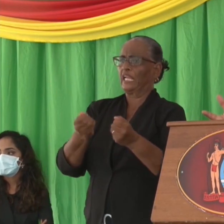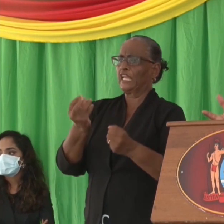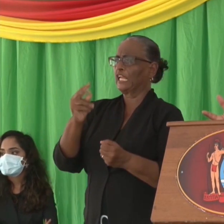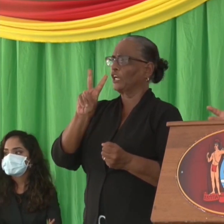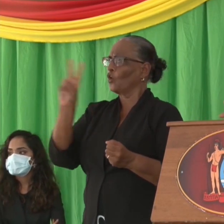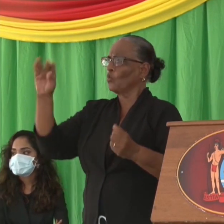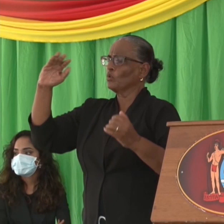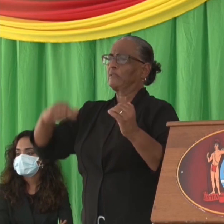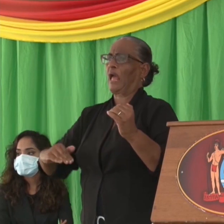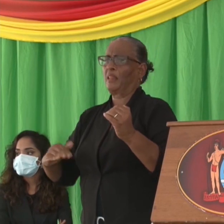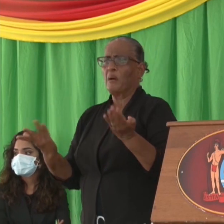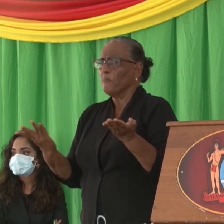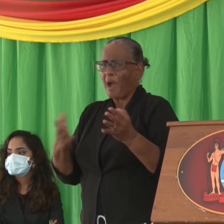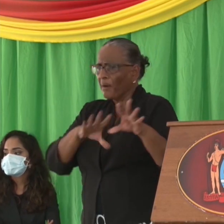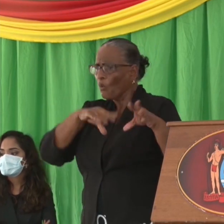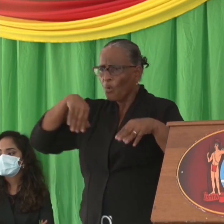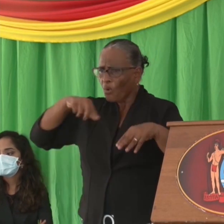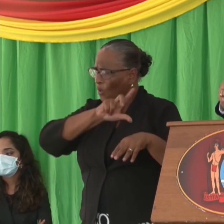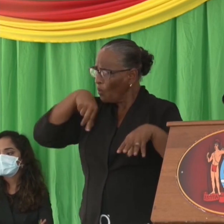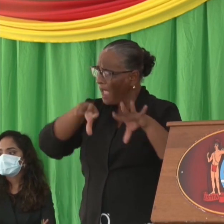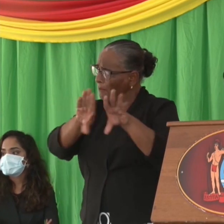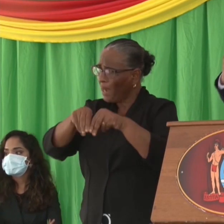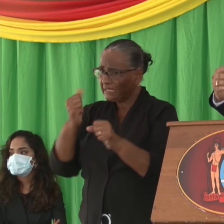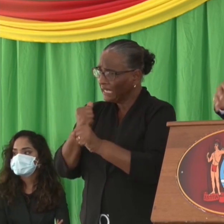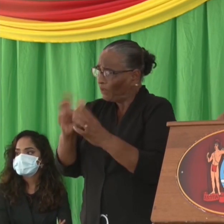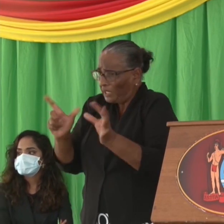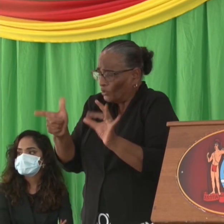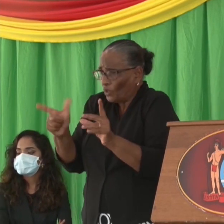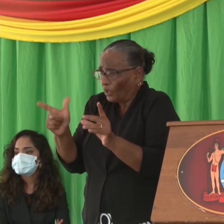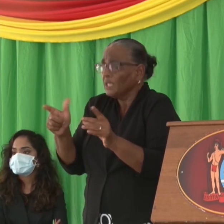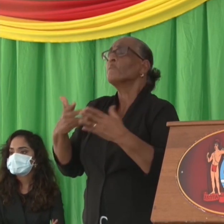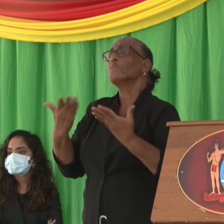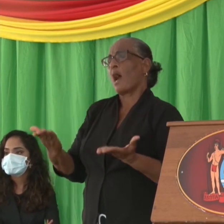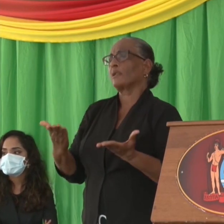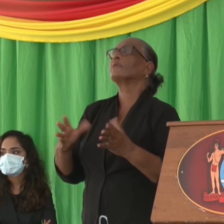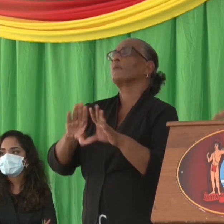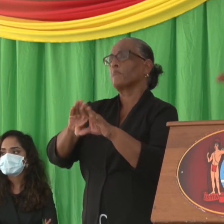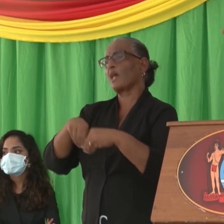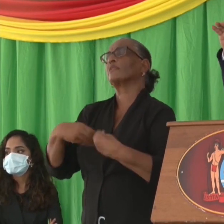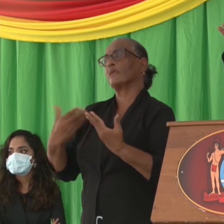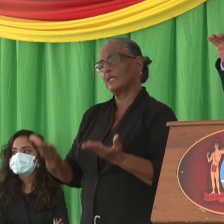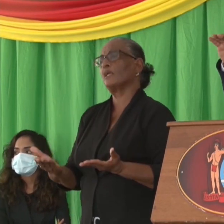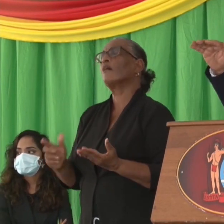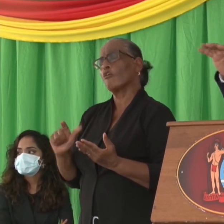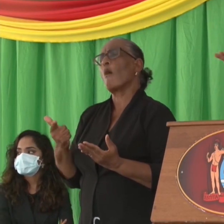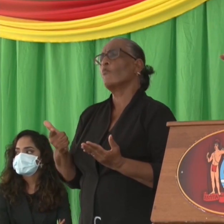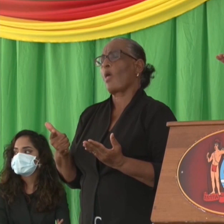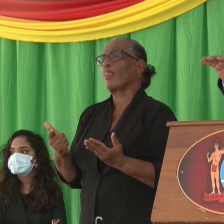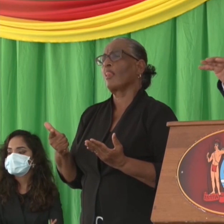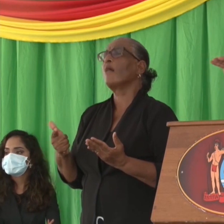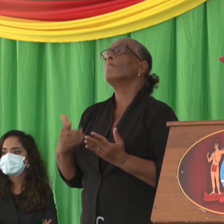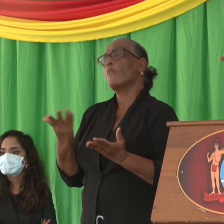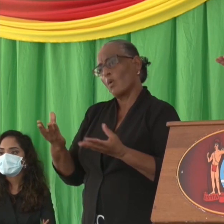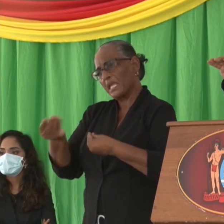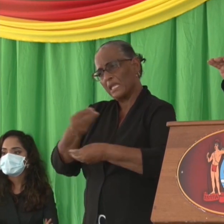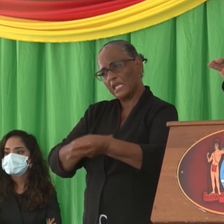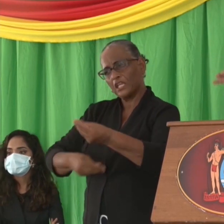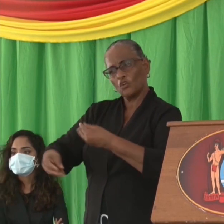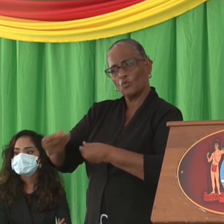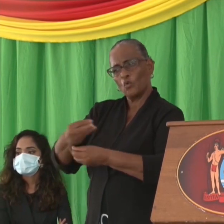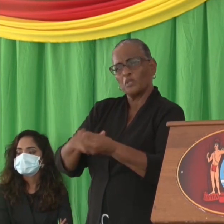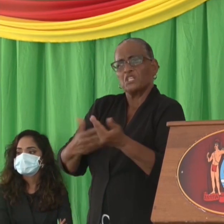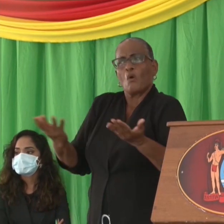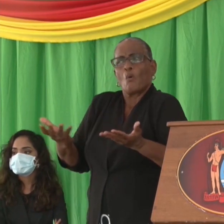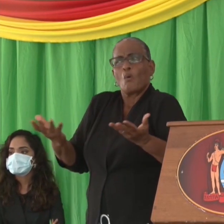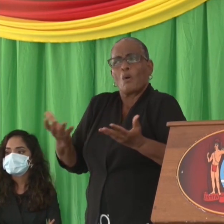terwijl we geen enkele maatregelen nog hebben getroffen. En die maatregelen gaan wel komen. En uiteraard gaan we kijken waar die economische wetmatigheid